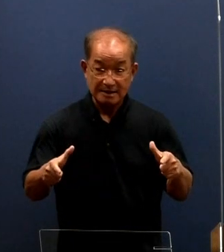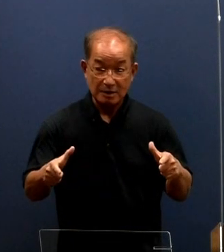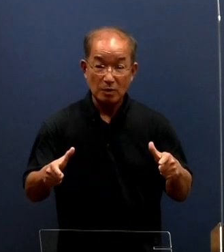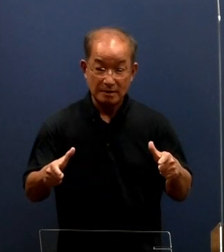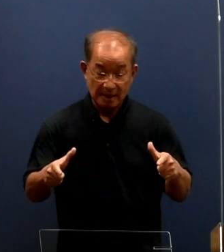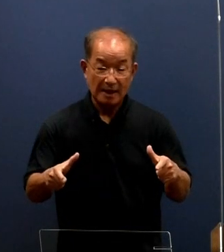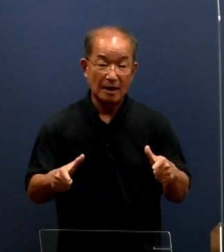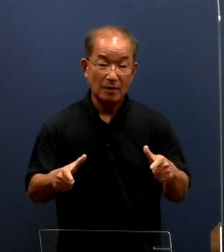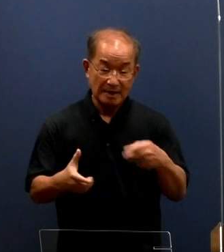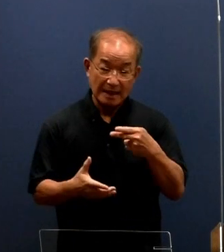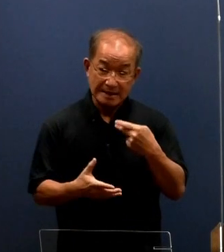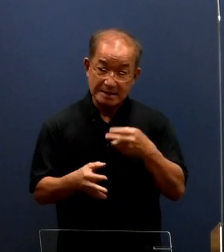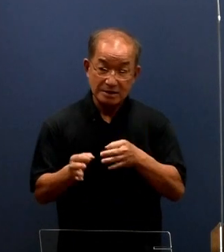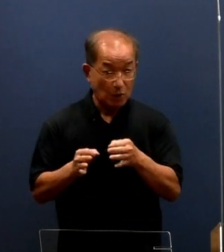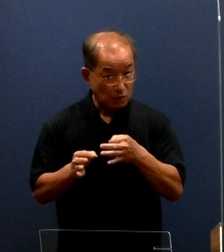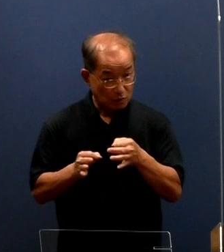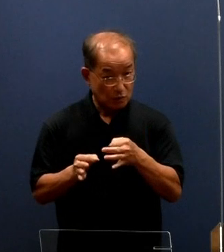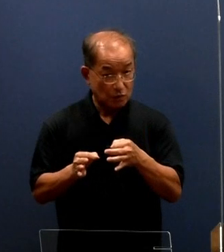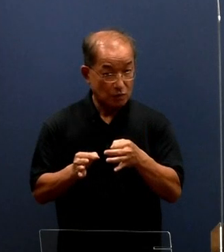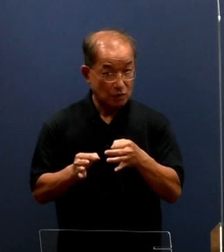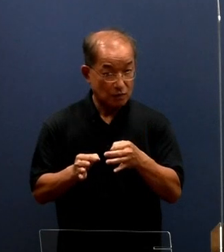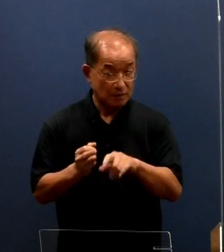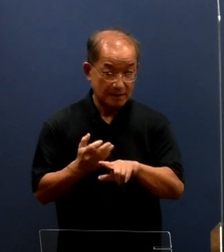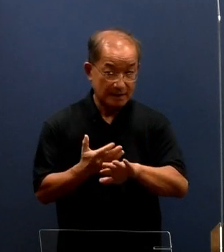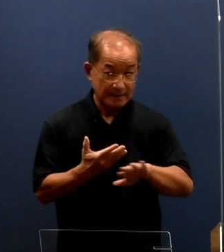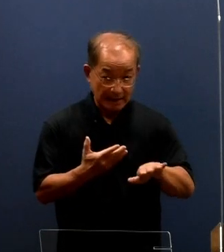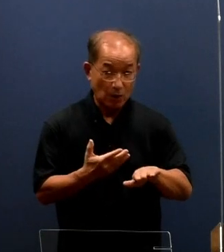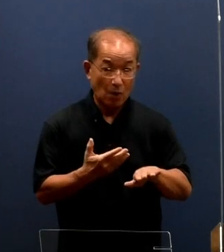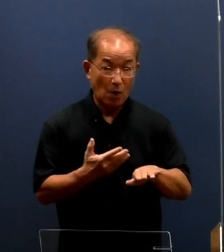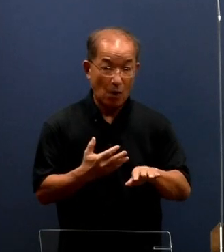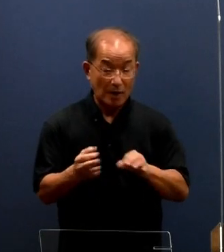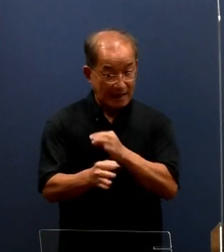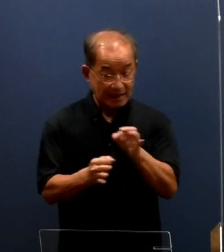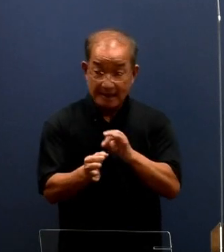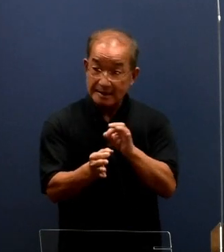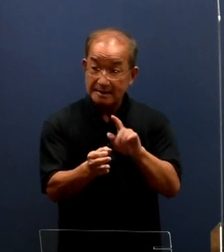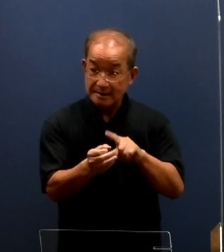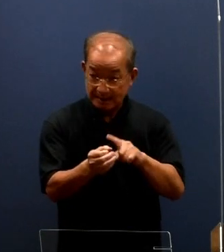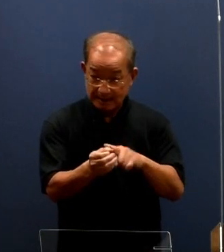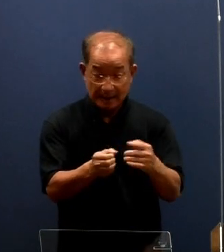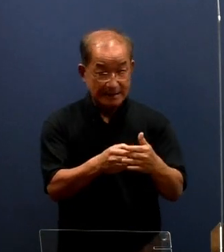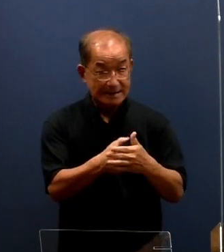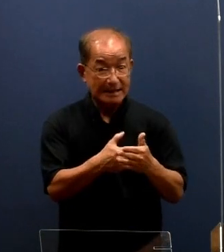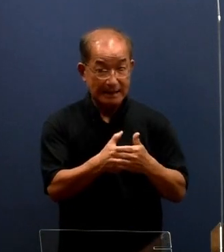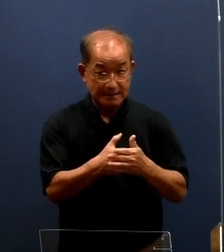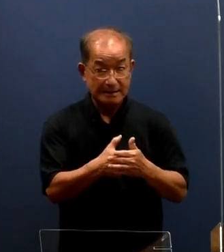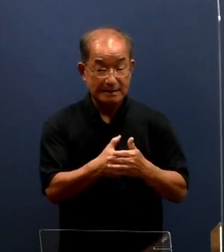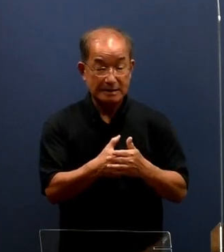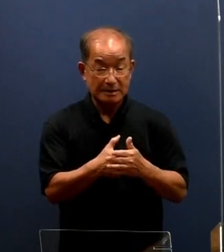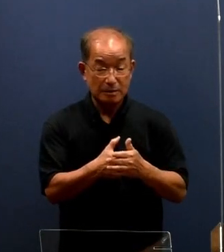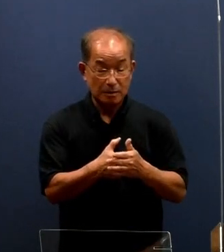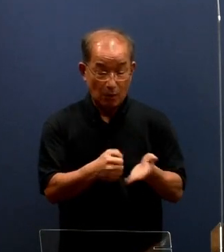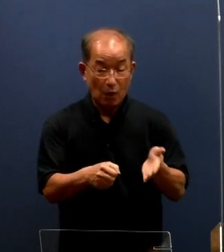た飲食等々をはじめとする、その傷んだ経済への対応というところも含め